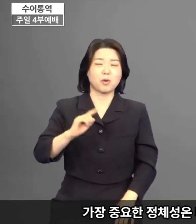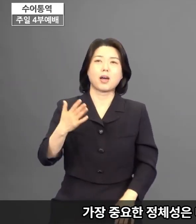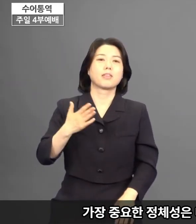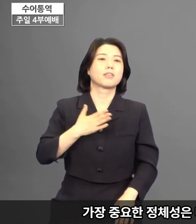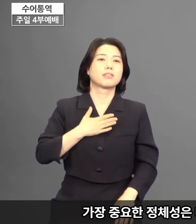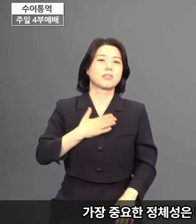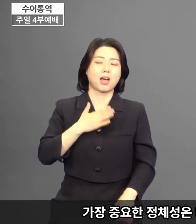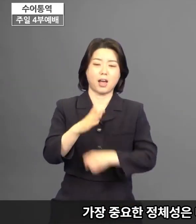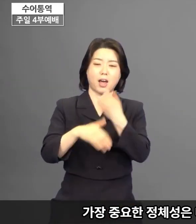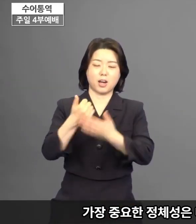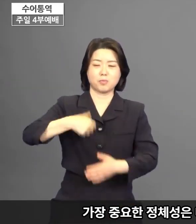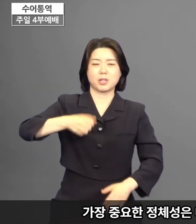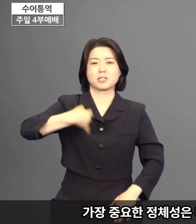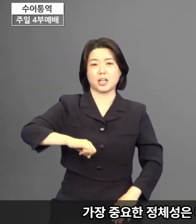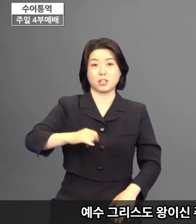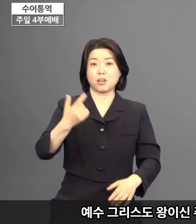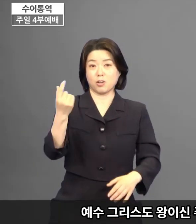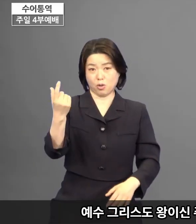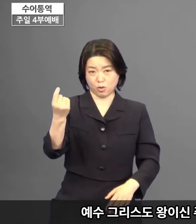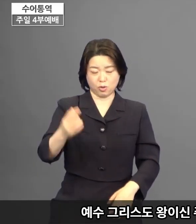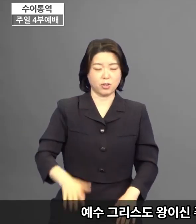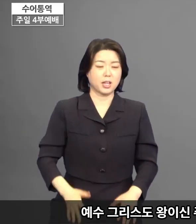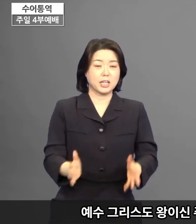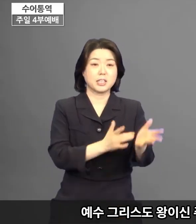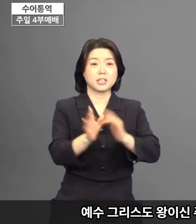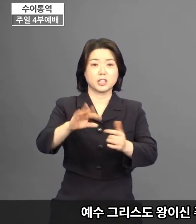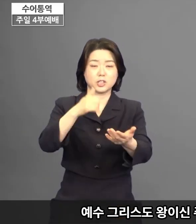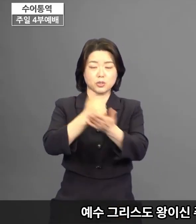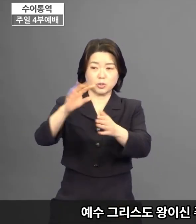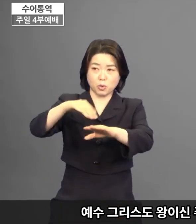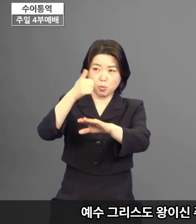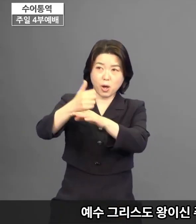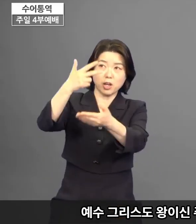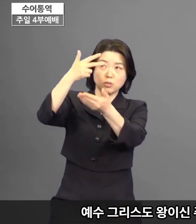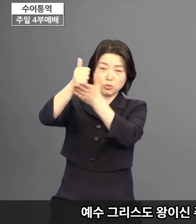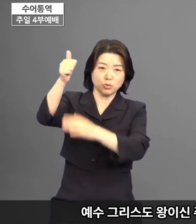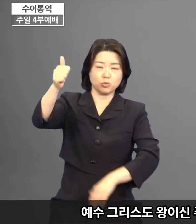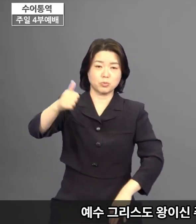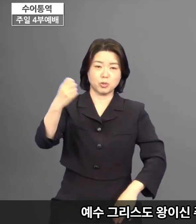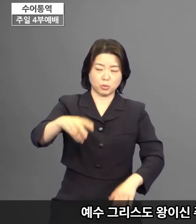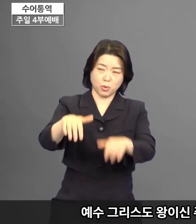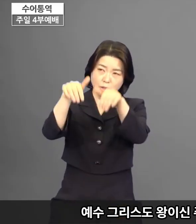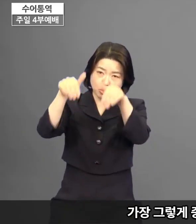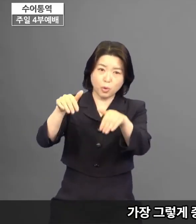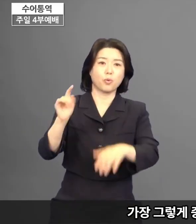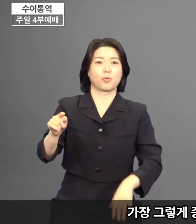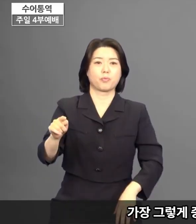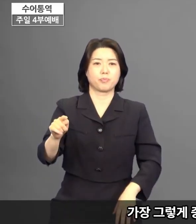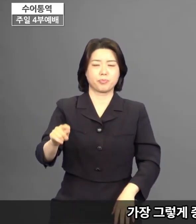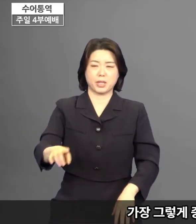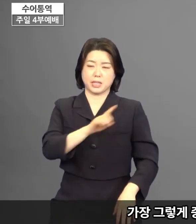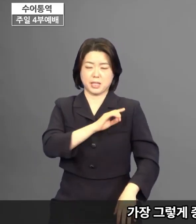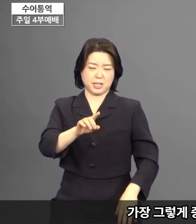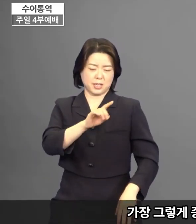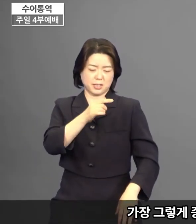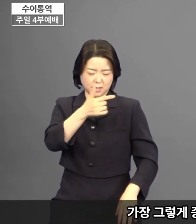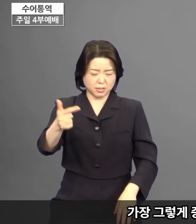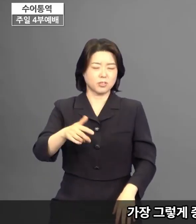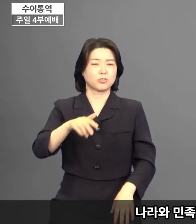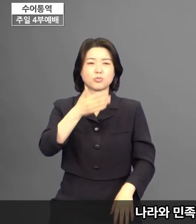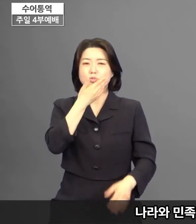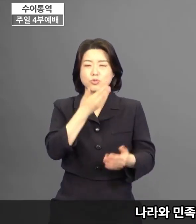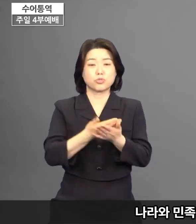하나님의 자녀라는 것과 예수 그리스도 왕이신 주님의 또한 종이라고 하는 것, 가장 그게 중요한